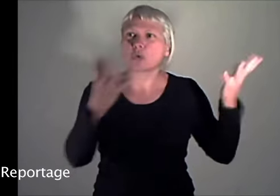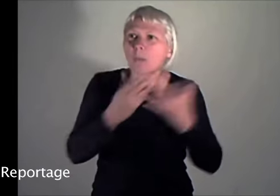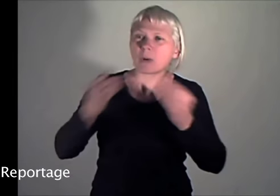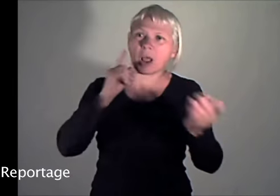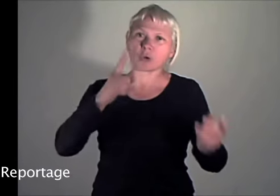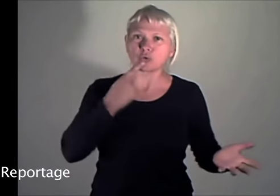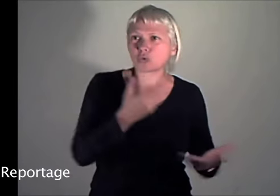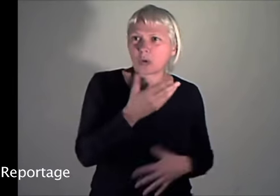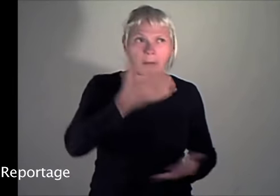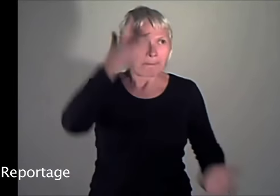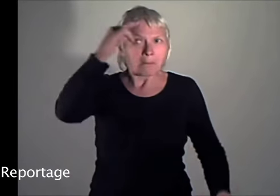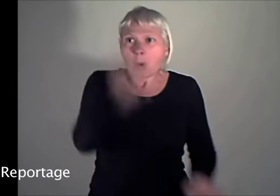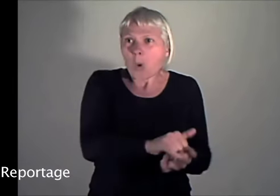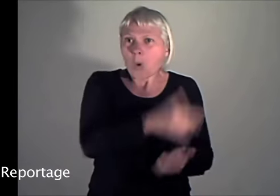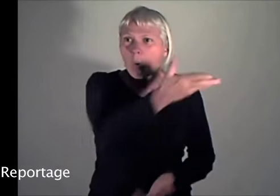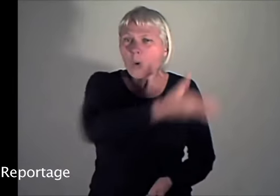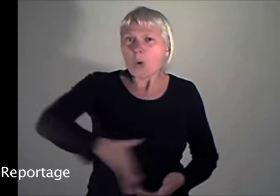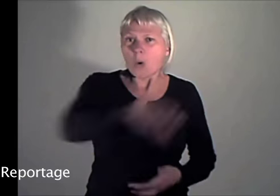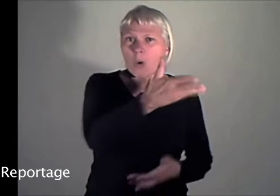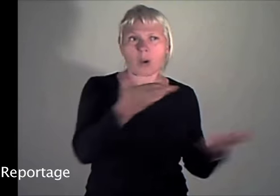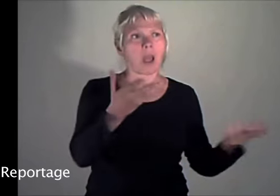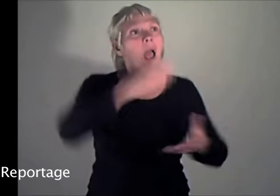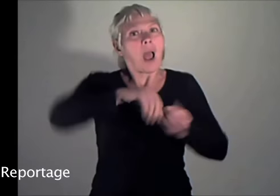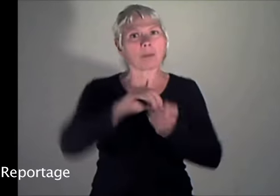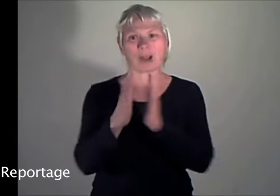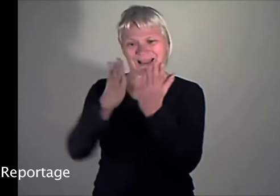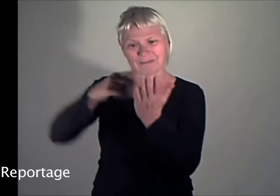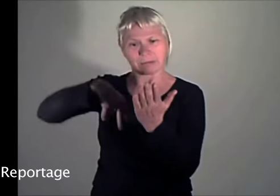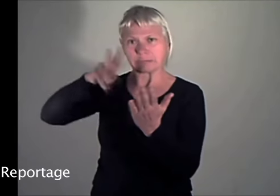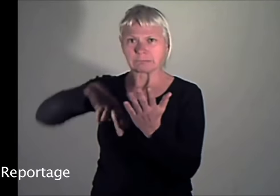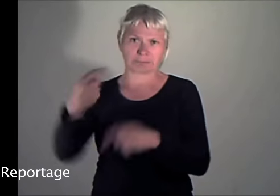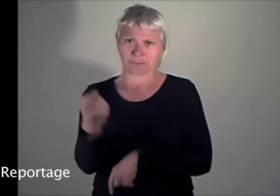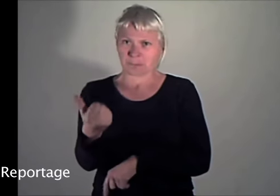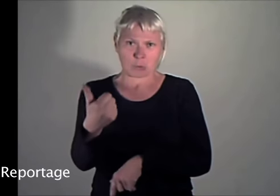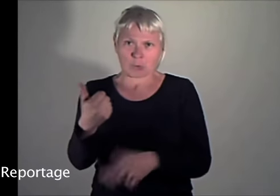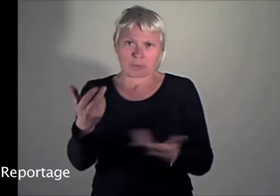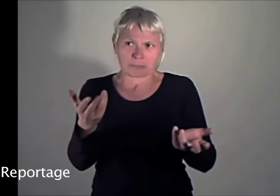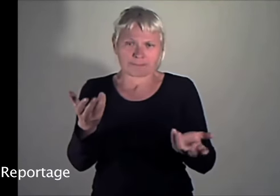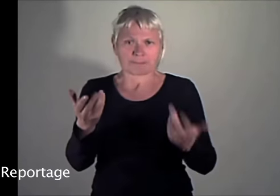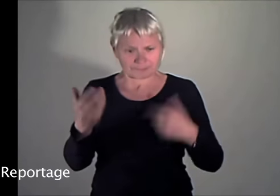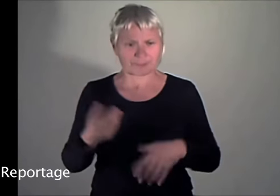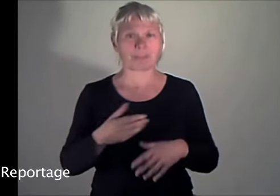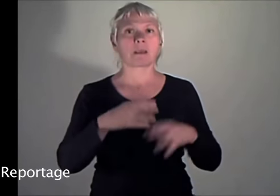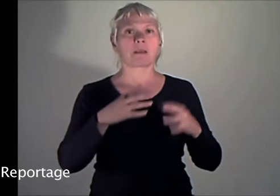découverte de ce monde-là, ça permet de se définir une identité. C'est pas une évaluation